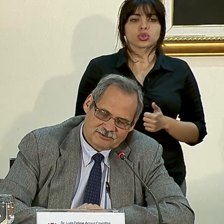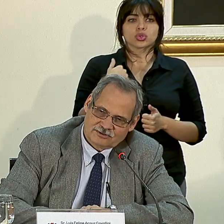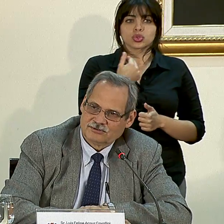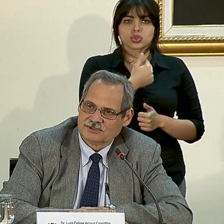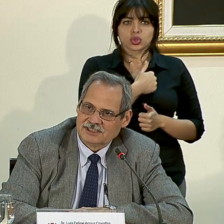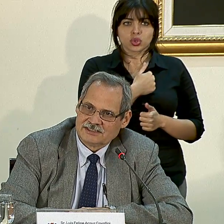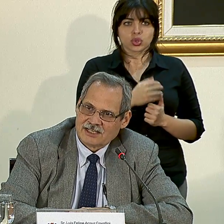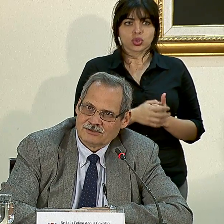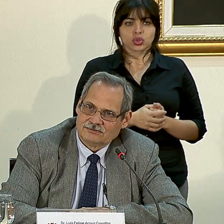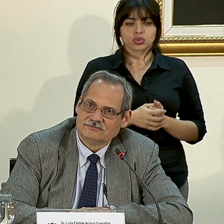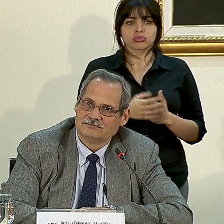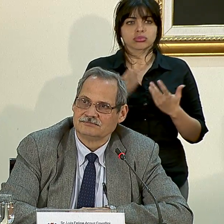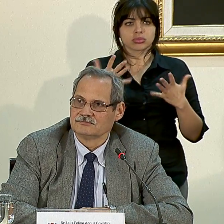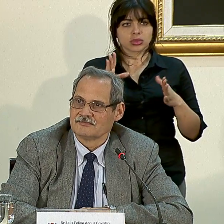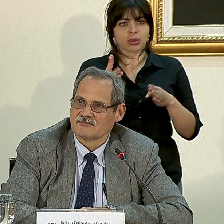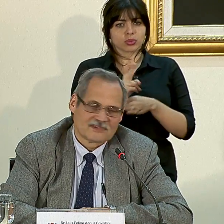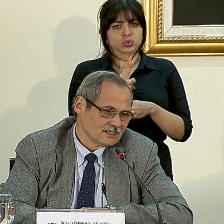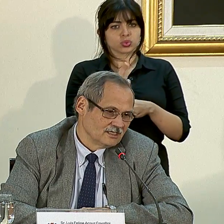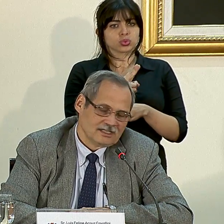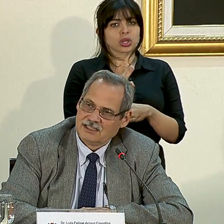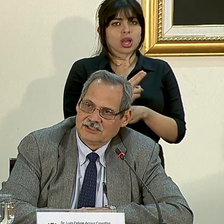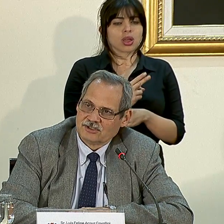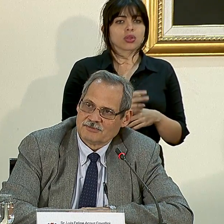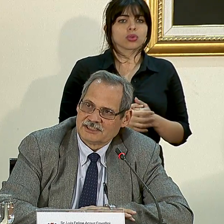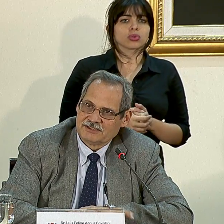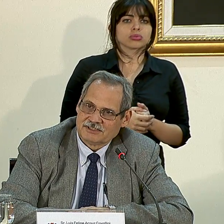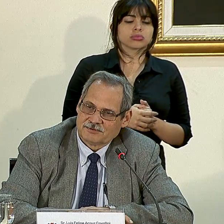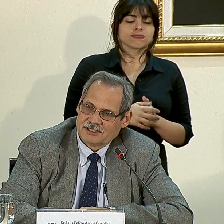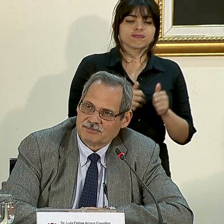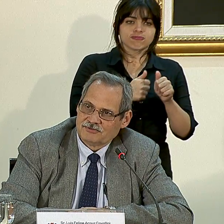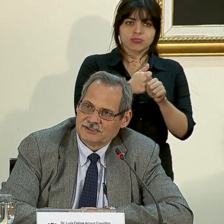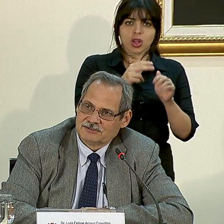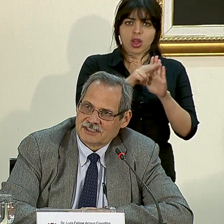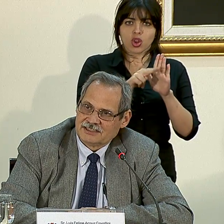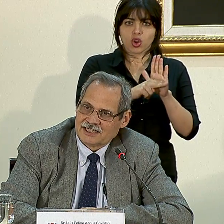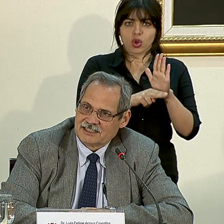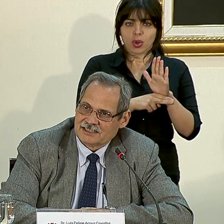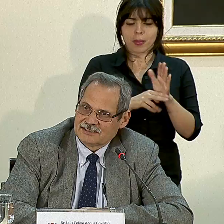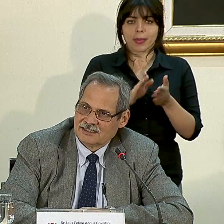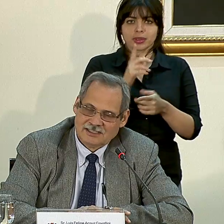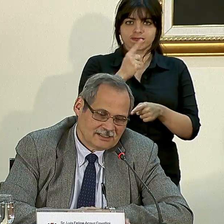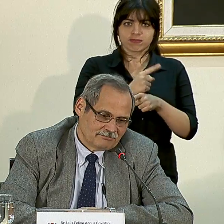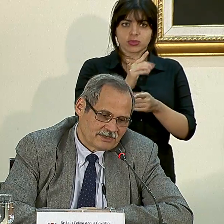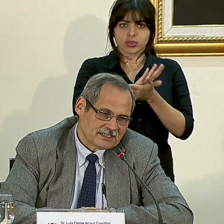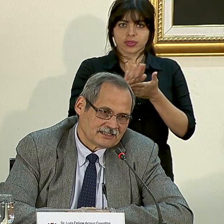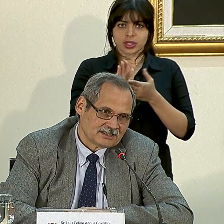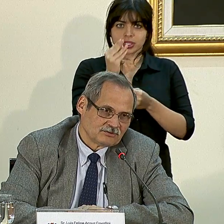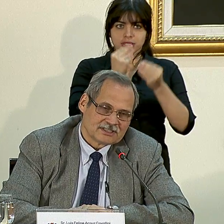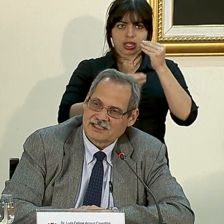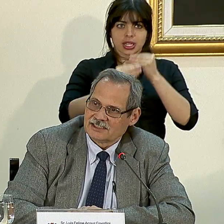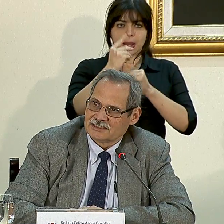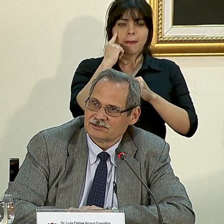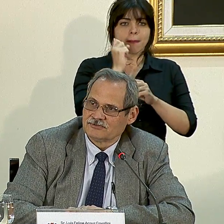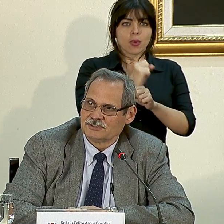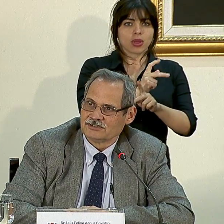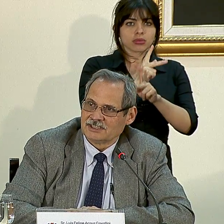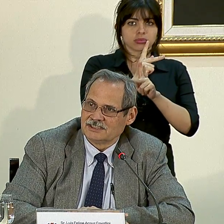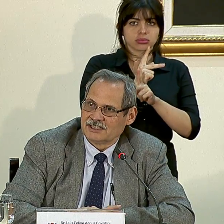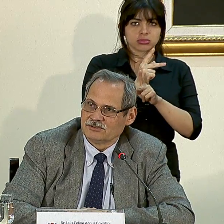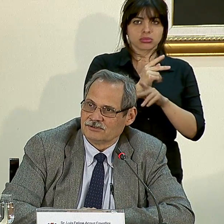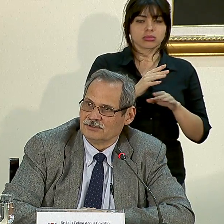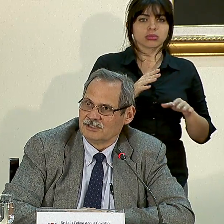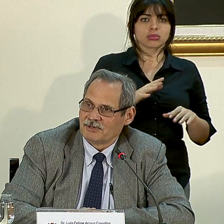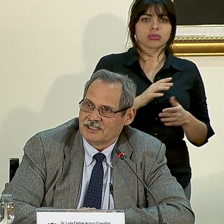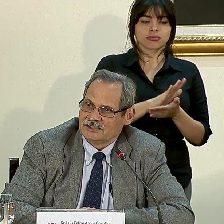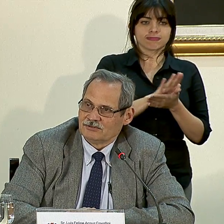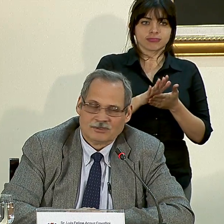nosotros hemos utilizado las normativas, por ejemplo, fitosanitarias, para resguardar el estatus